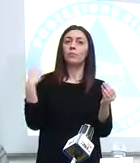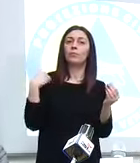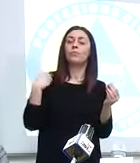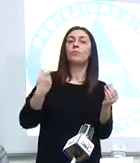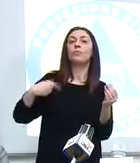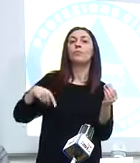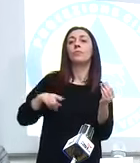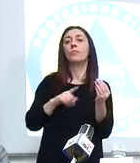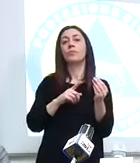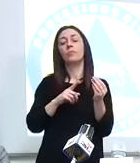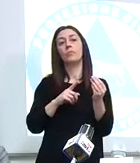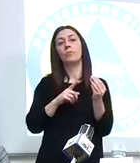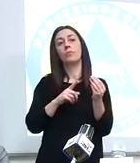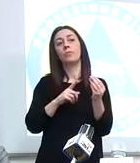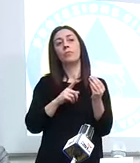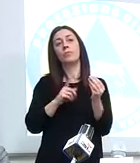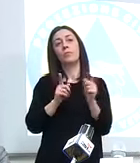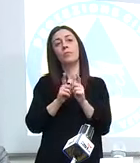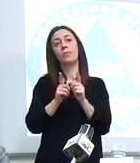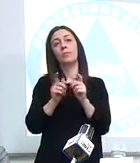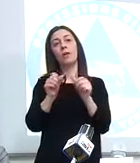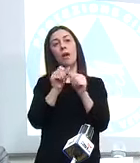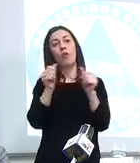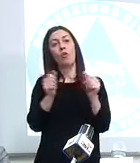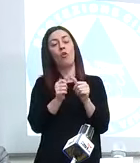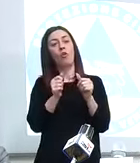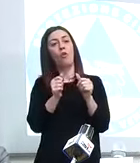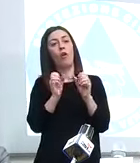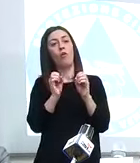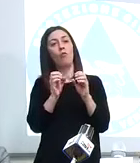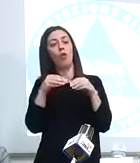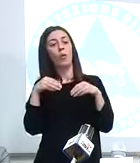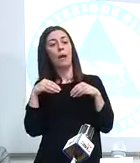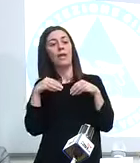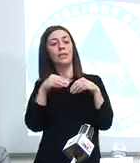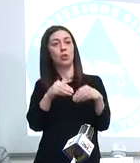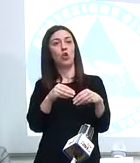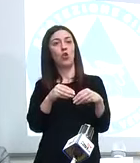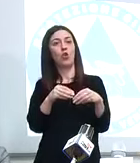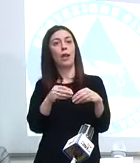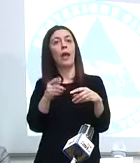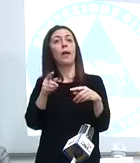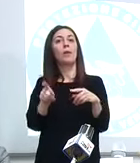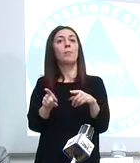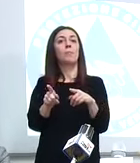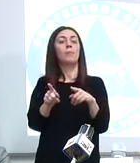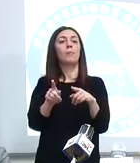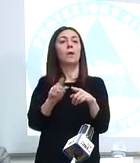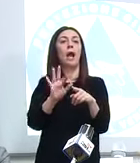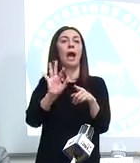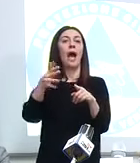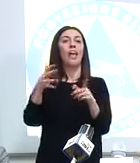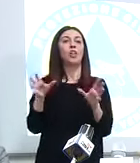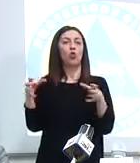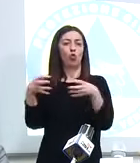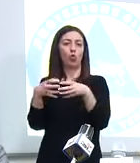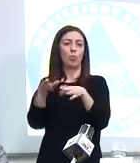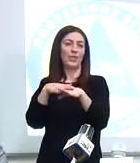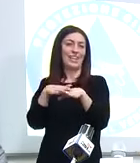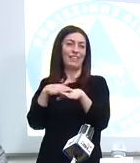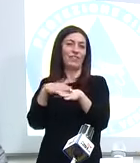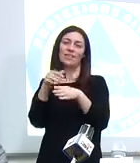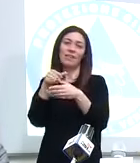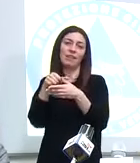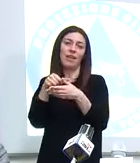coloro che ci aiuteranno invece per l'altro target che non abbiamo menzionato, che è quello dei servizi essenziali, perché nella fase 2, oltre